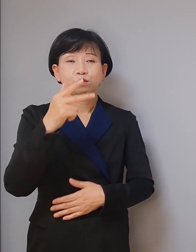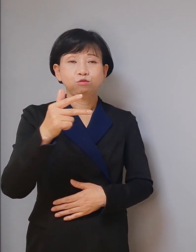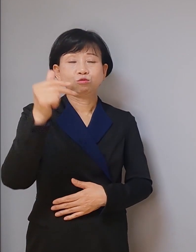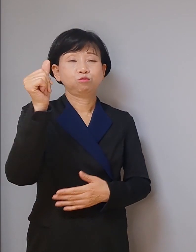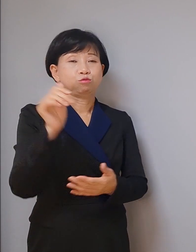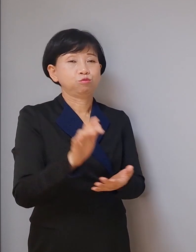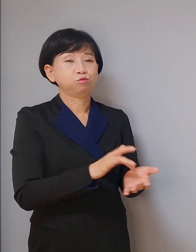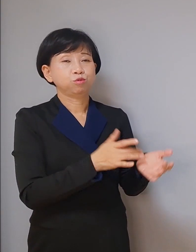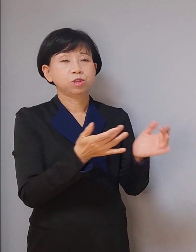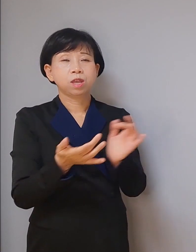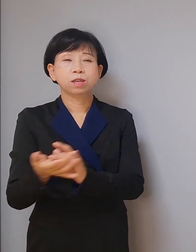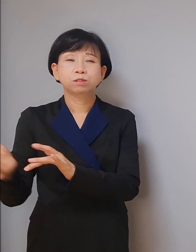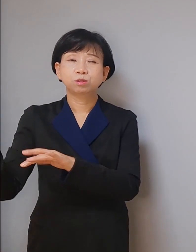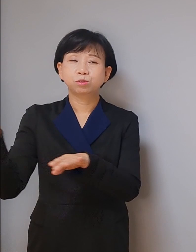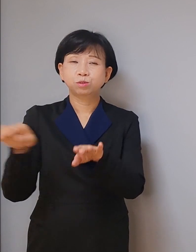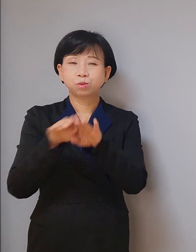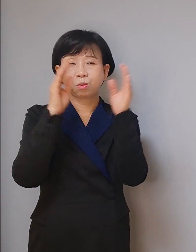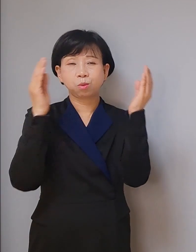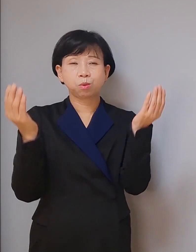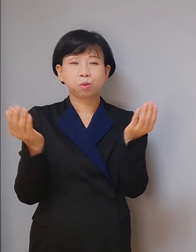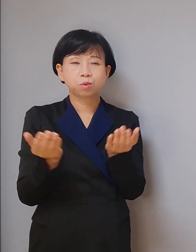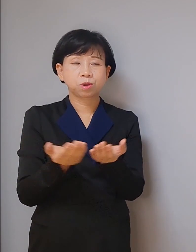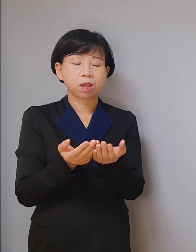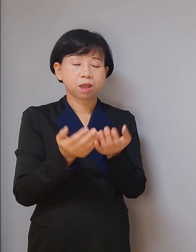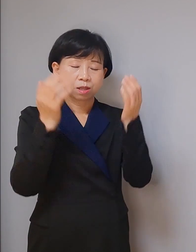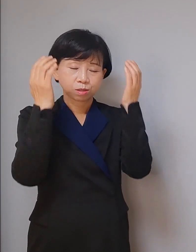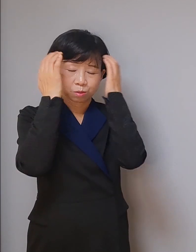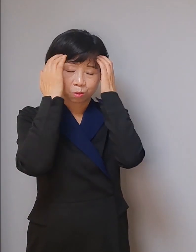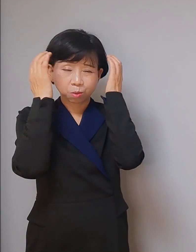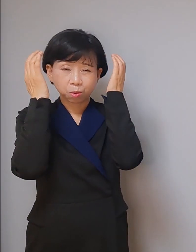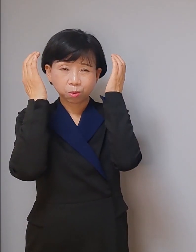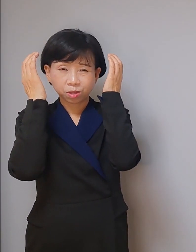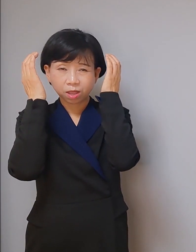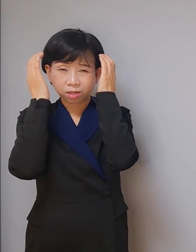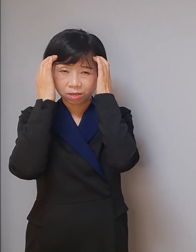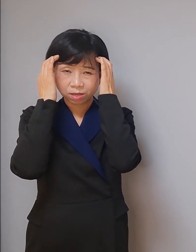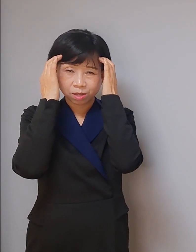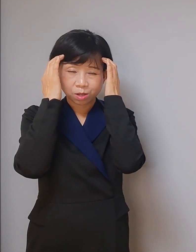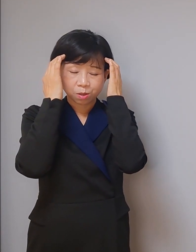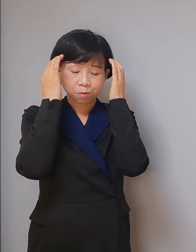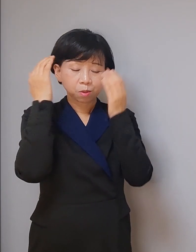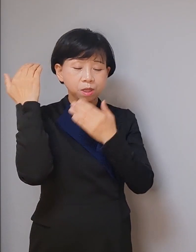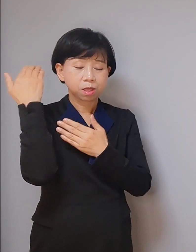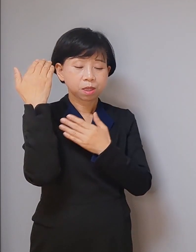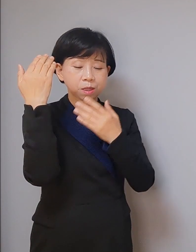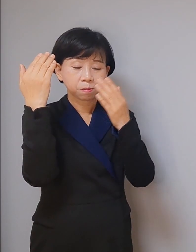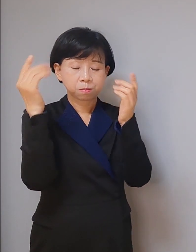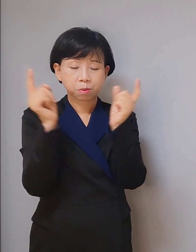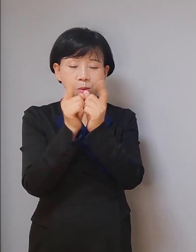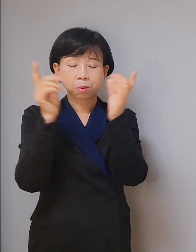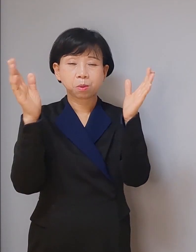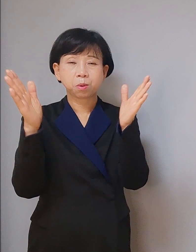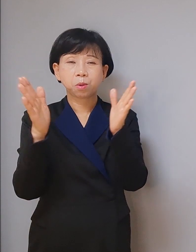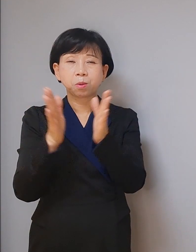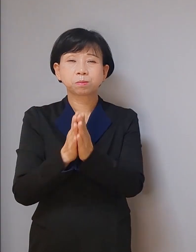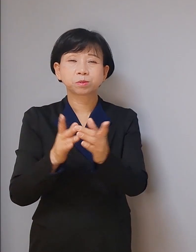평안해. 주 예수 온갖 고난을